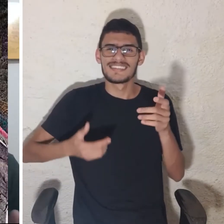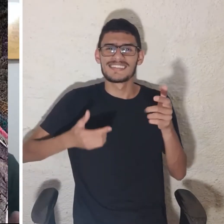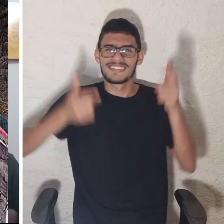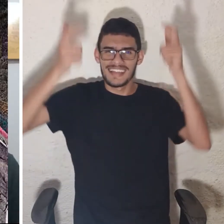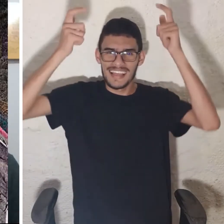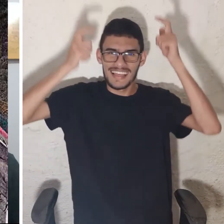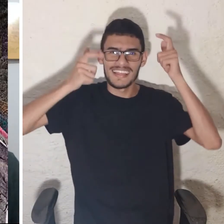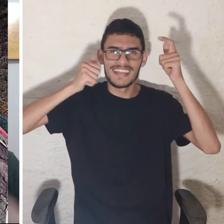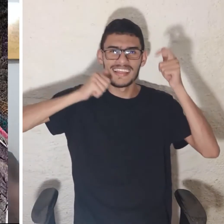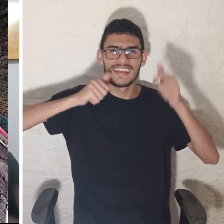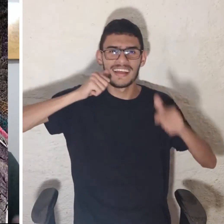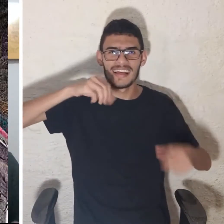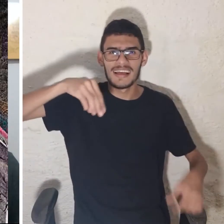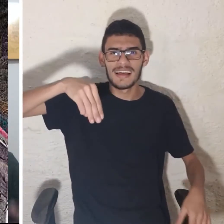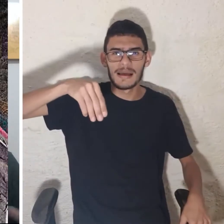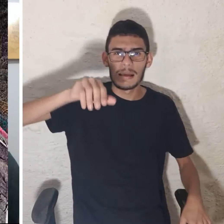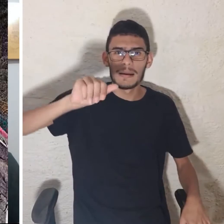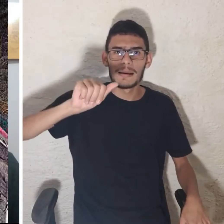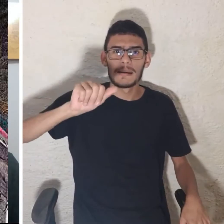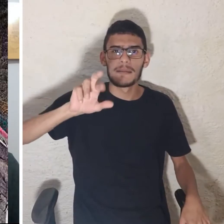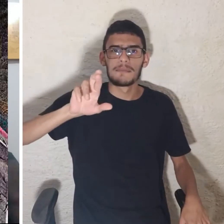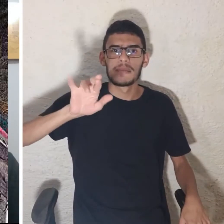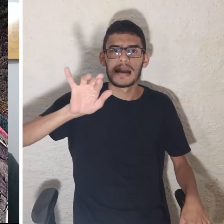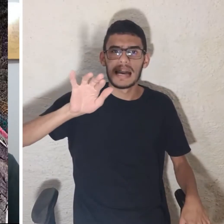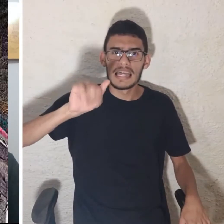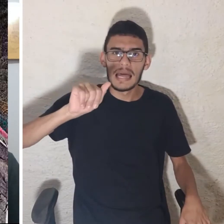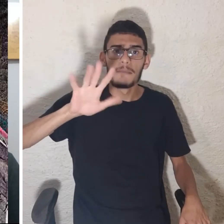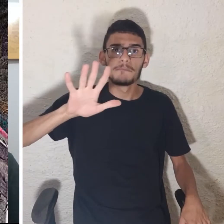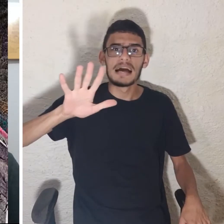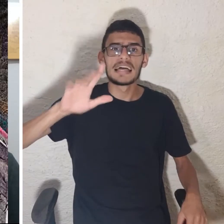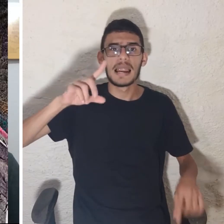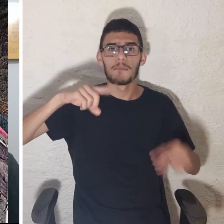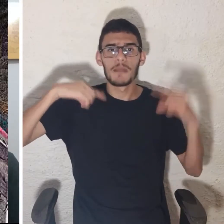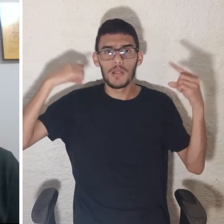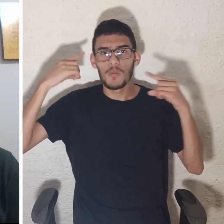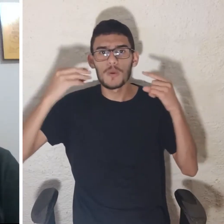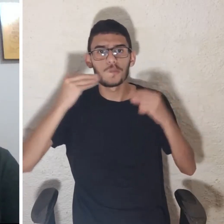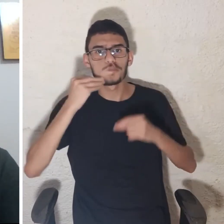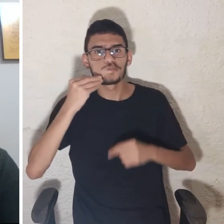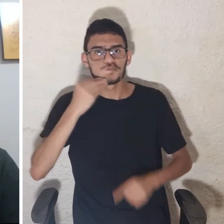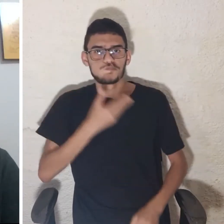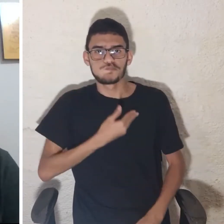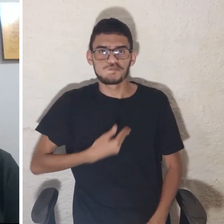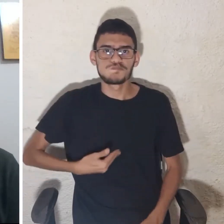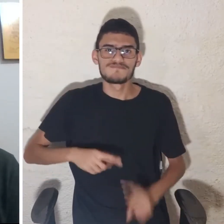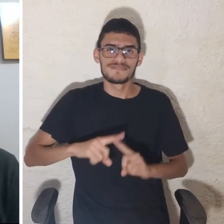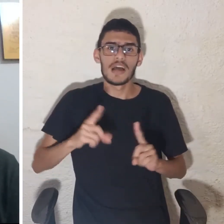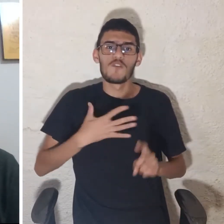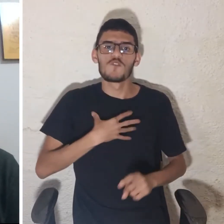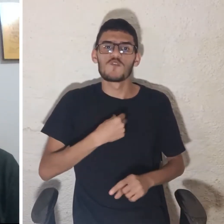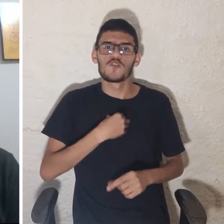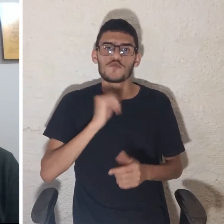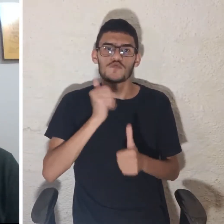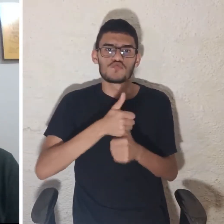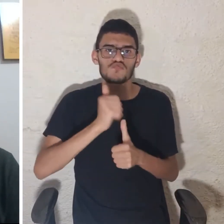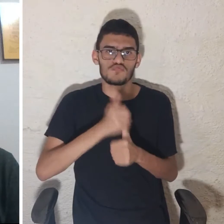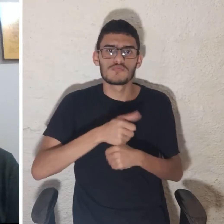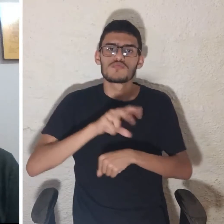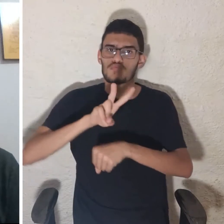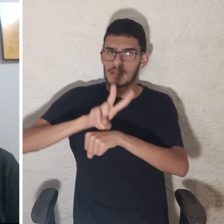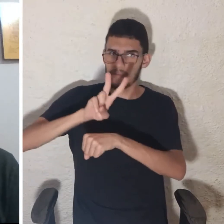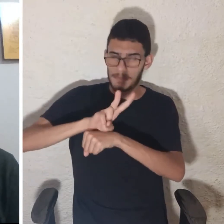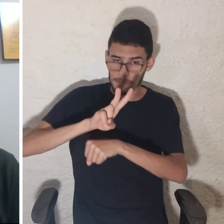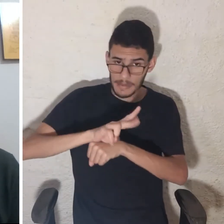Dona Maria I. Só que ela era louca, né, tinha problemas mentais e não podia governar, então o filho dela, Dom João, governava em